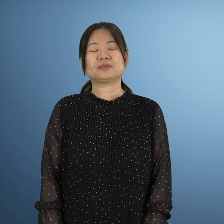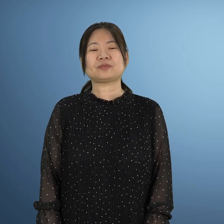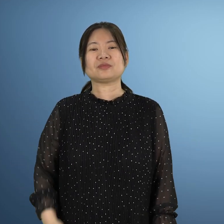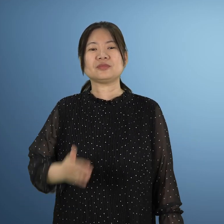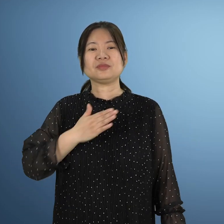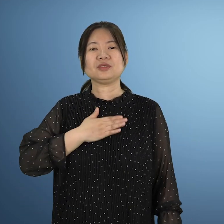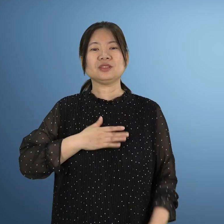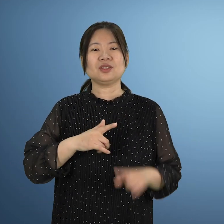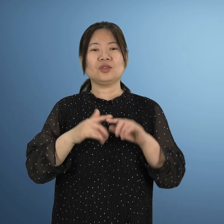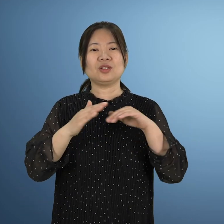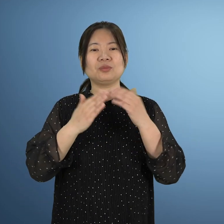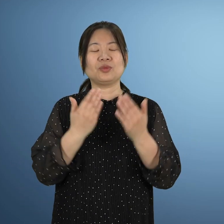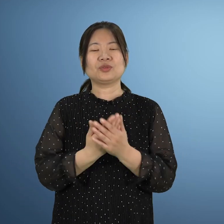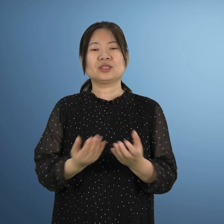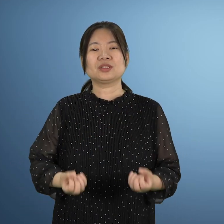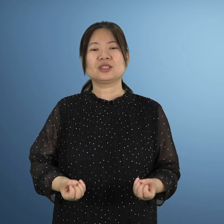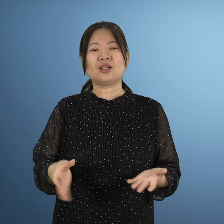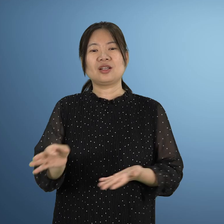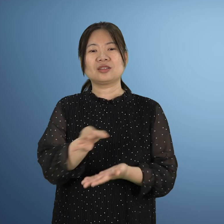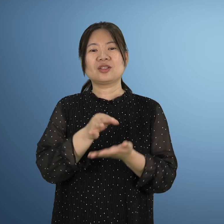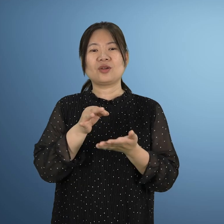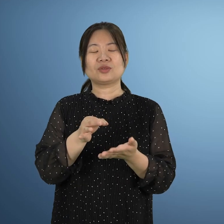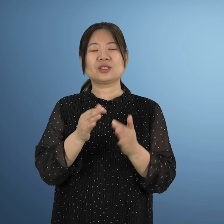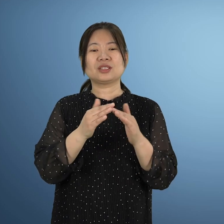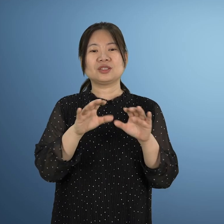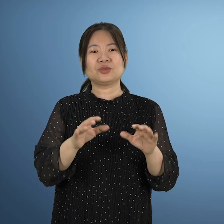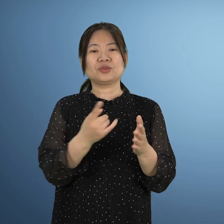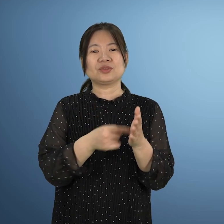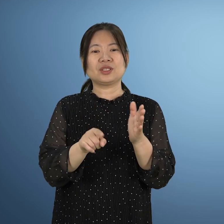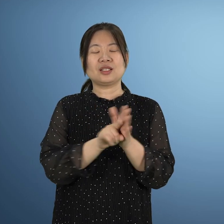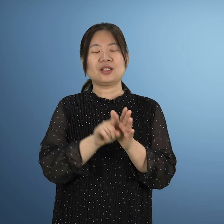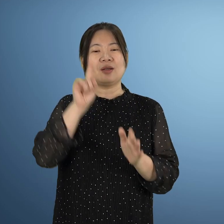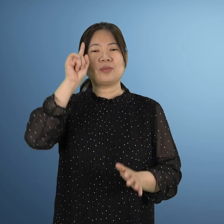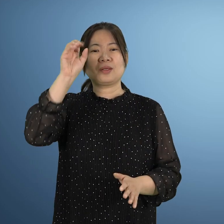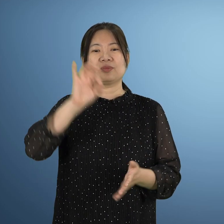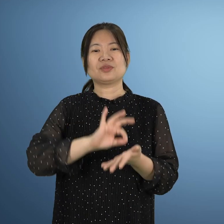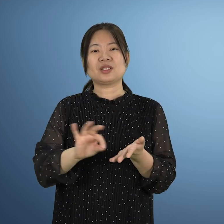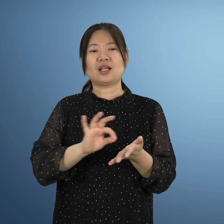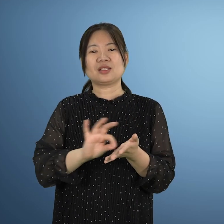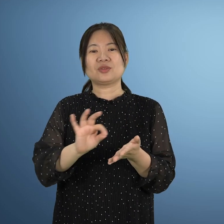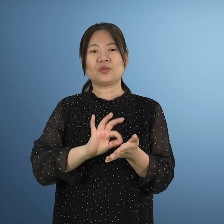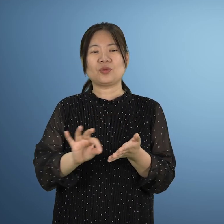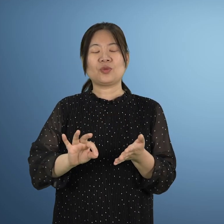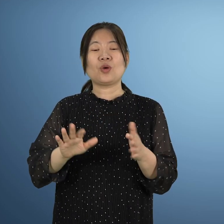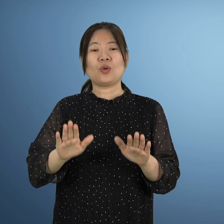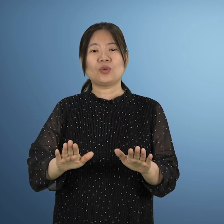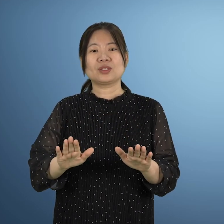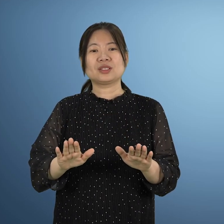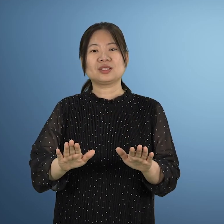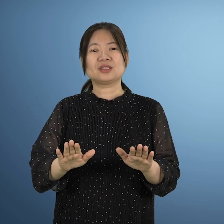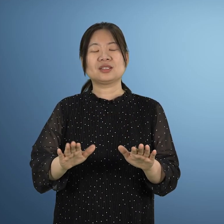저희 교회는 모든 절기연금을 어쨌든 이웃을 위해서 전액 사용하기로 오늘 당회에서 결정을